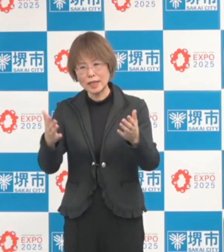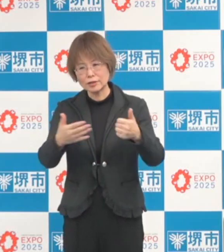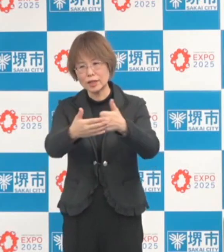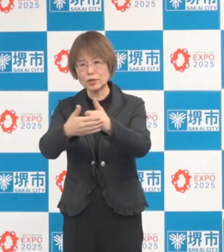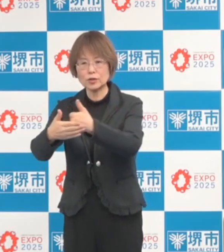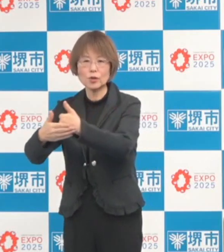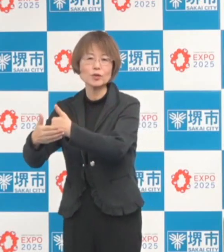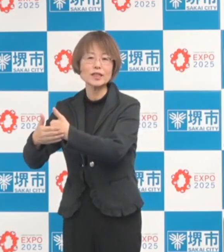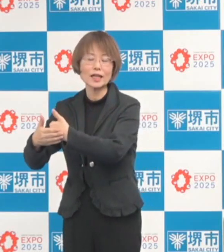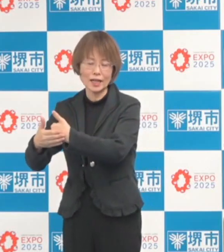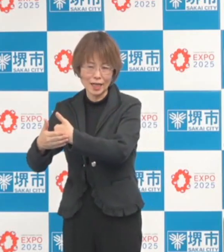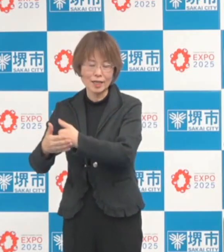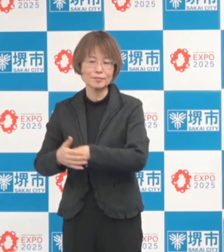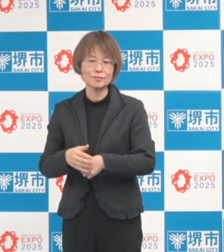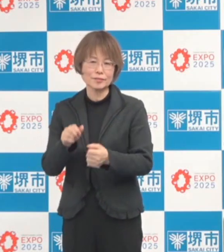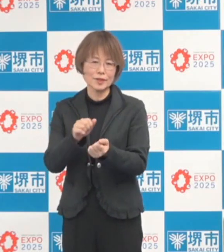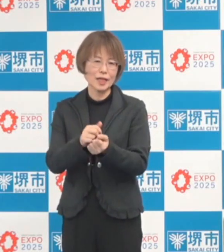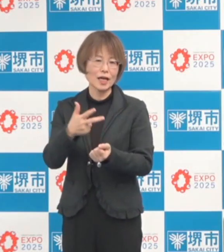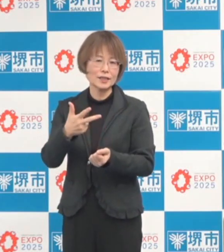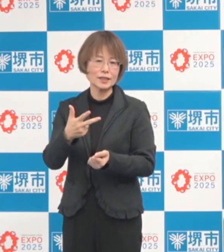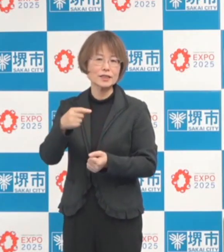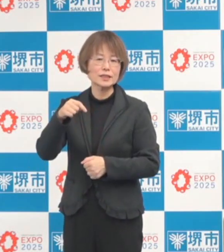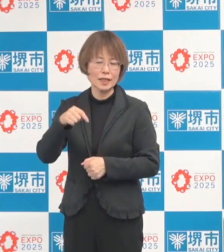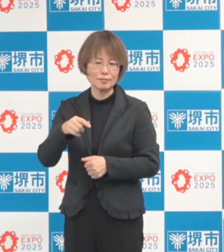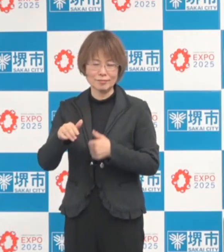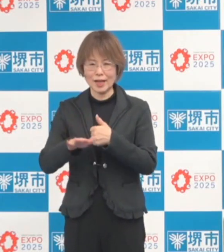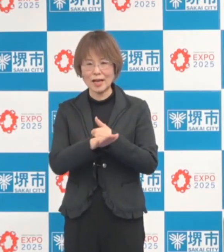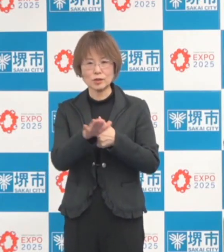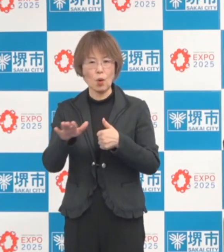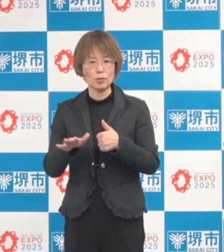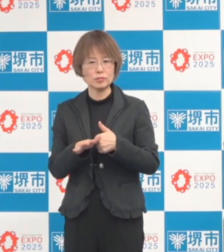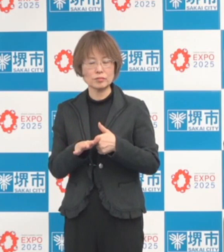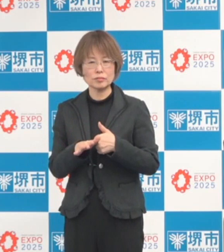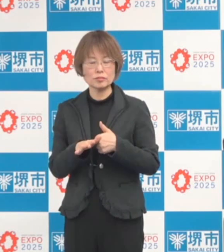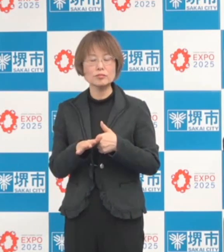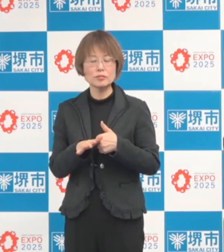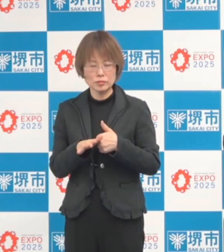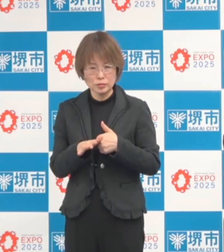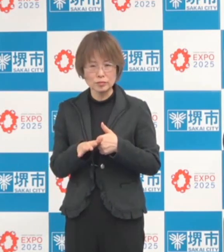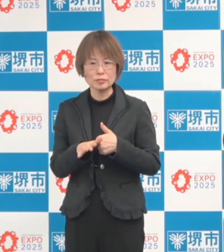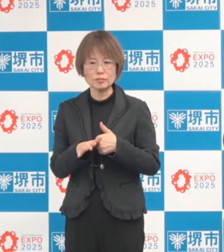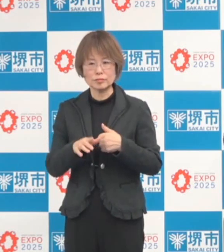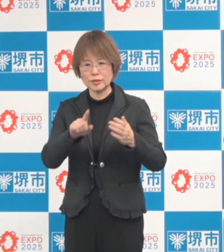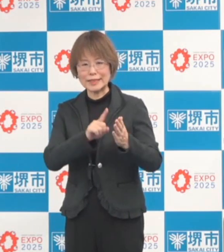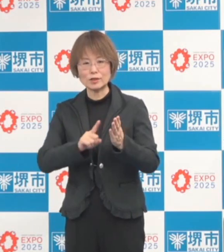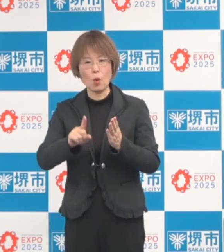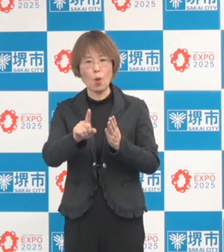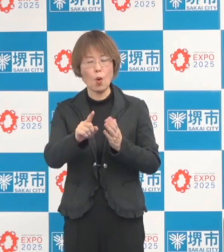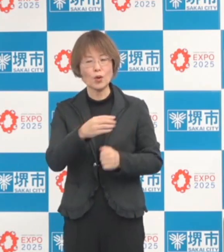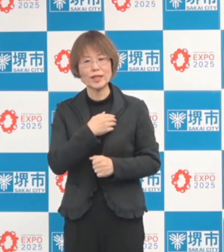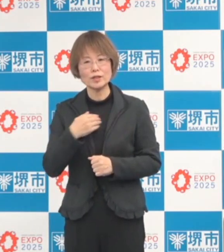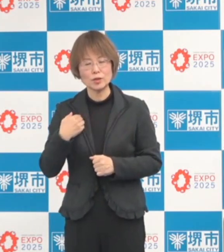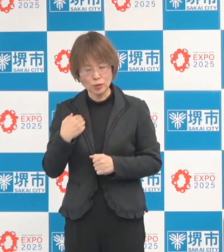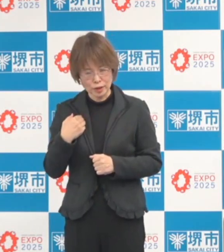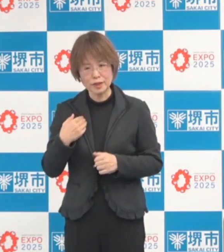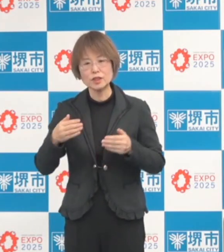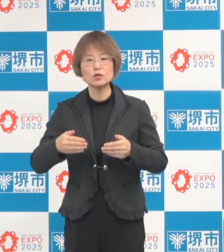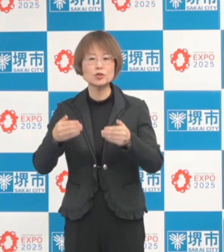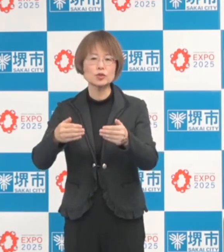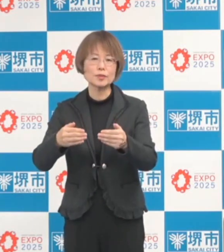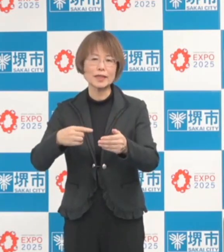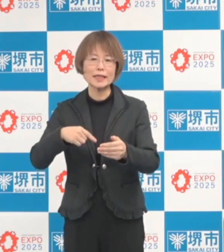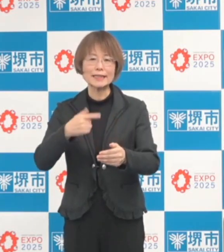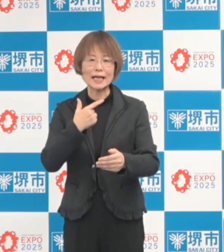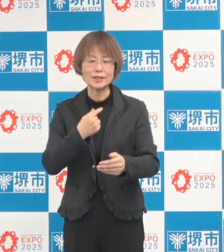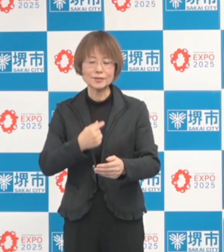をいただいて、ぜひ堺が環境においてですね、リードするような、全国をリードするような取り組みを行っていきたいと